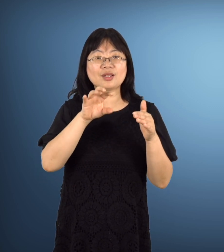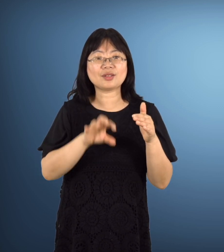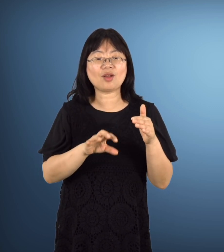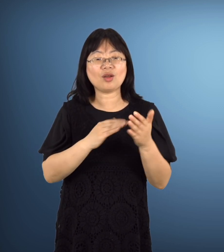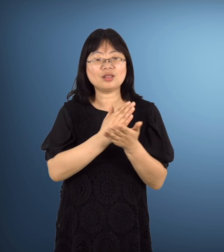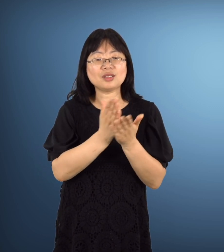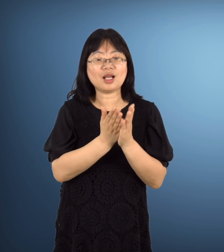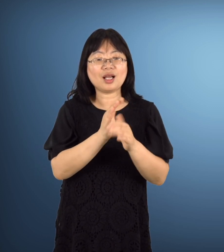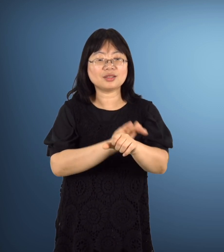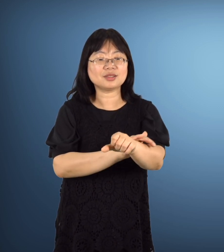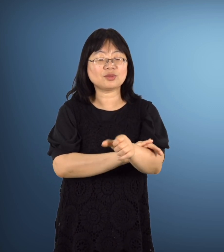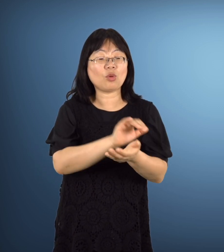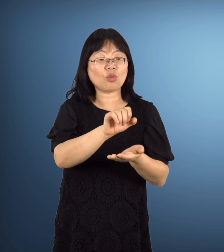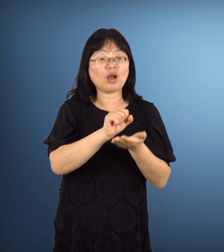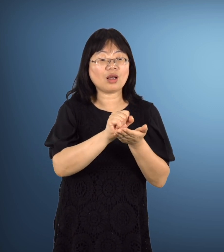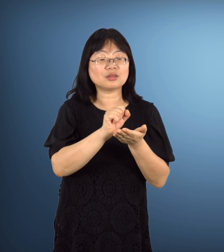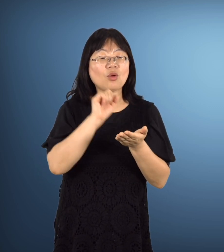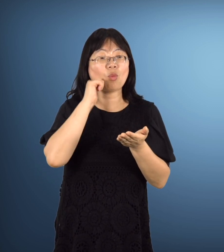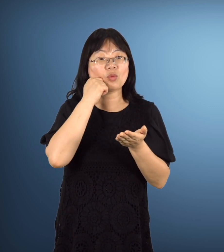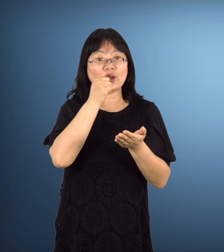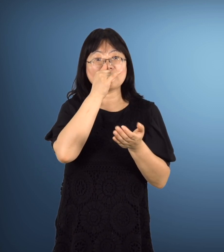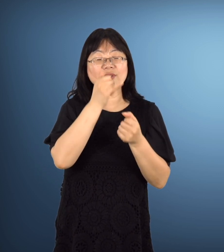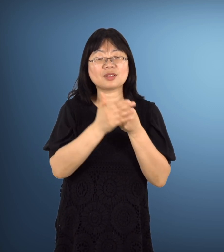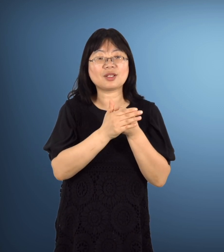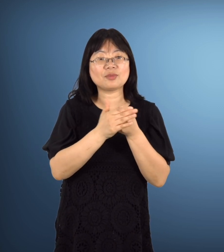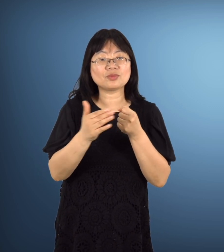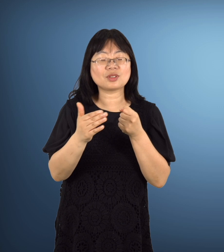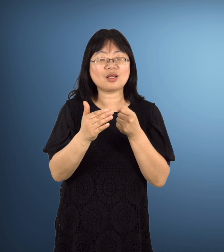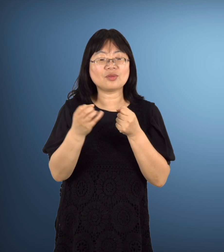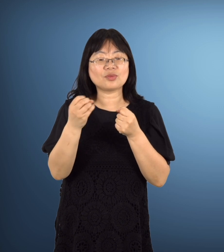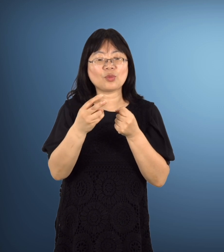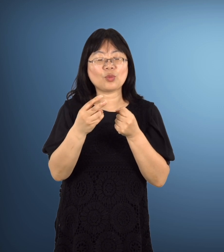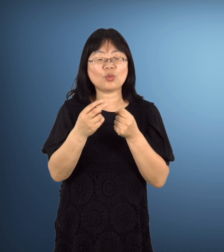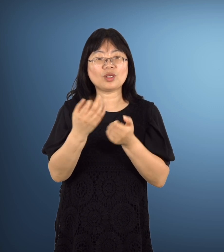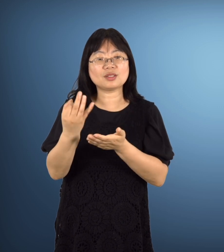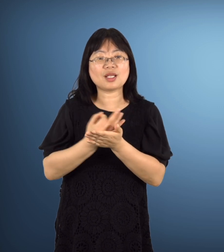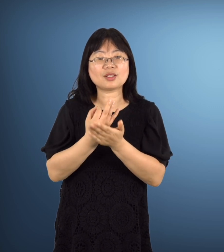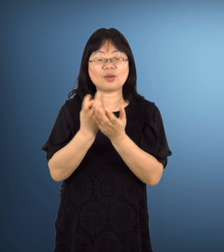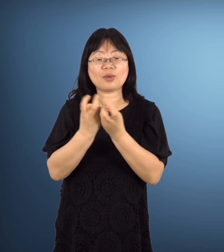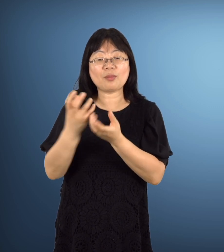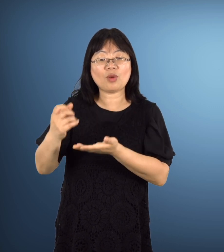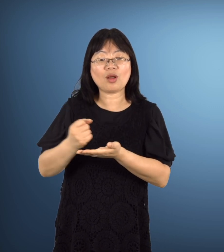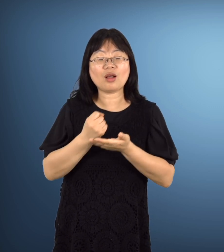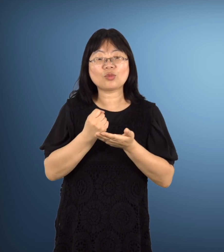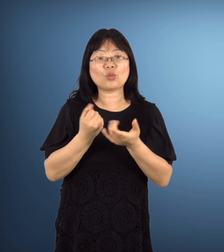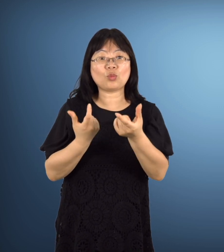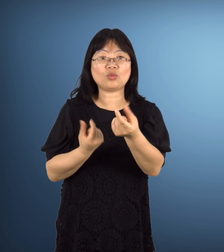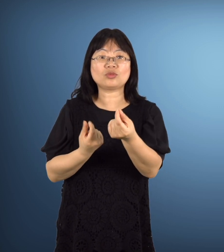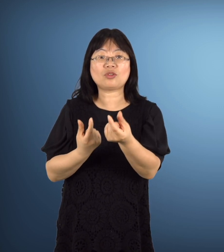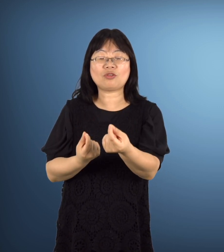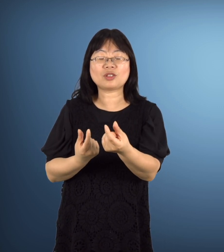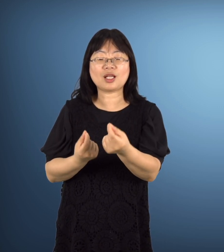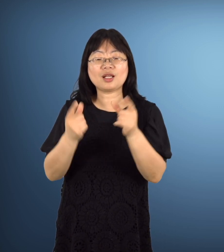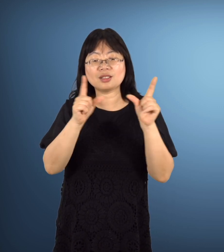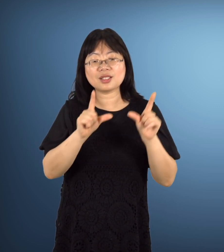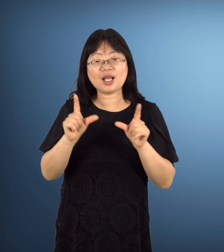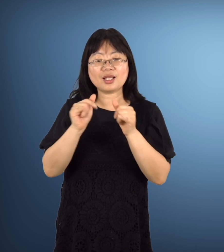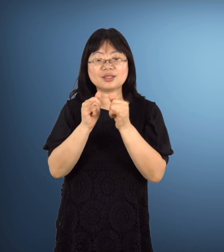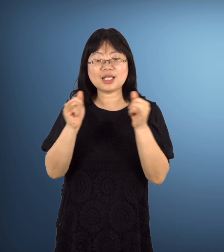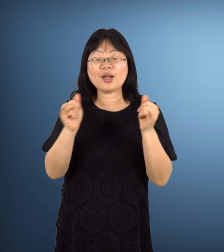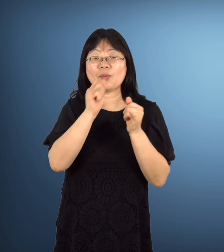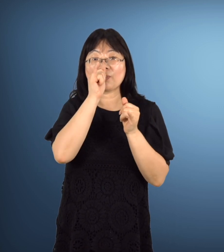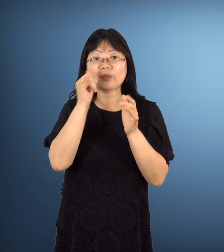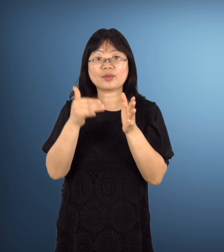뭐 다양한 직업을 가질 수가 없기 때문에 그래도 생계수단으로서 그렇게 생활하는